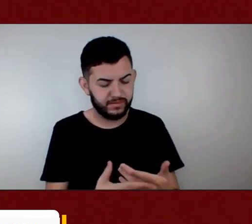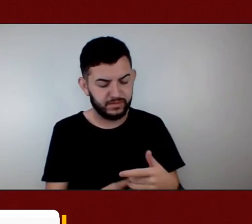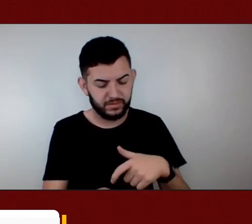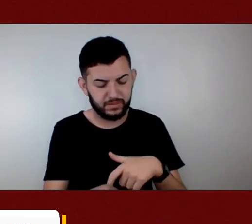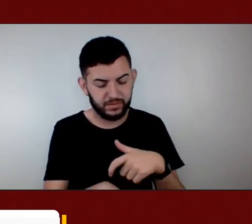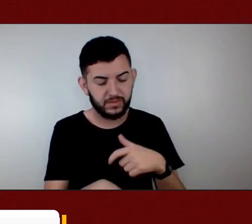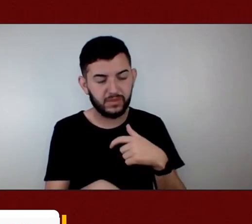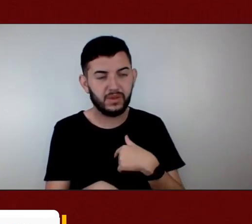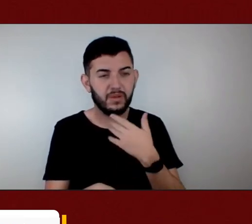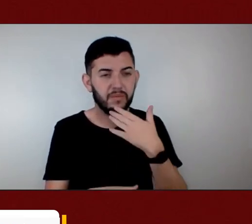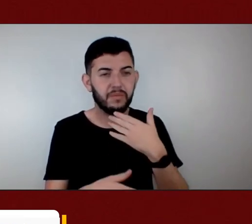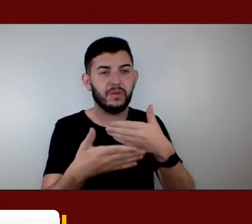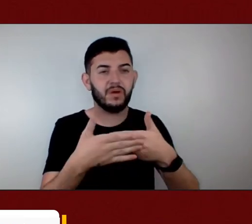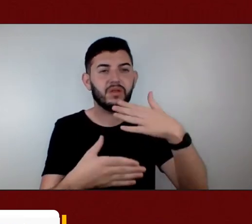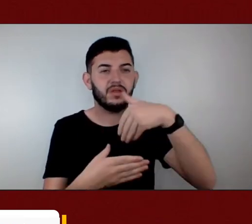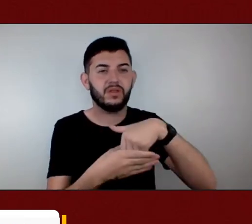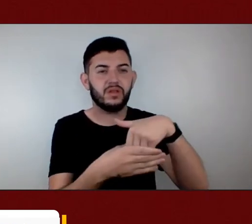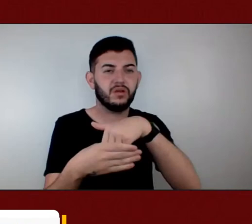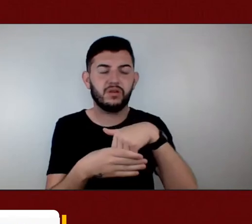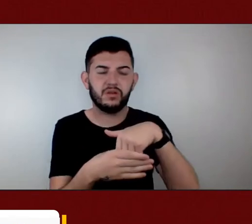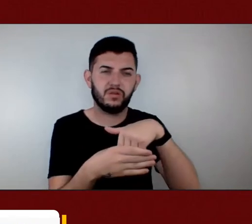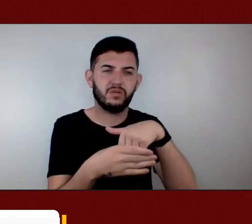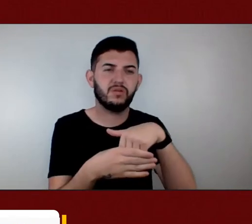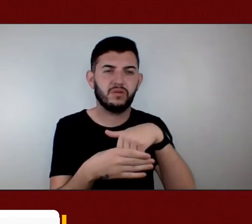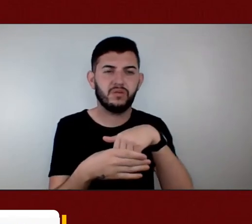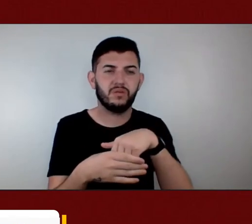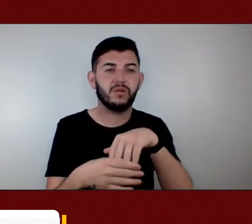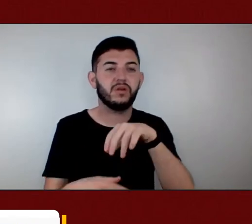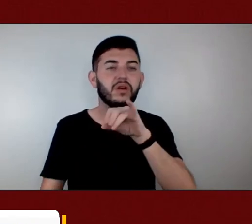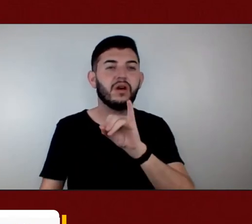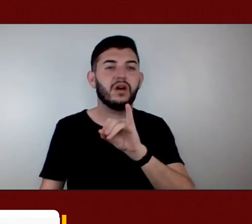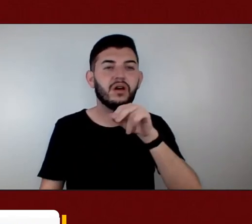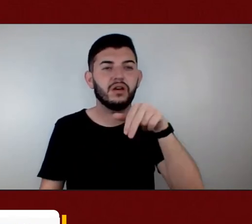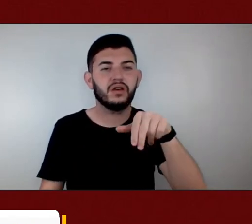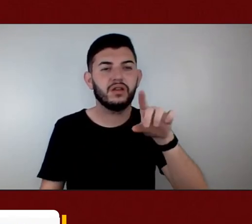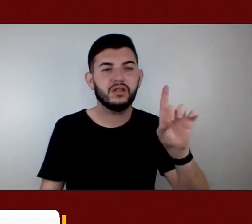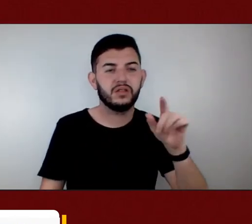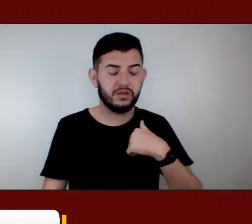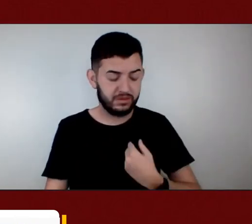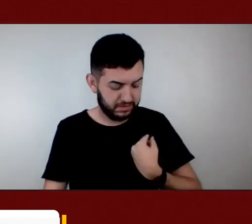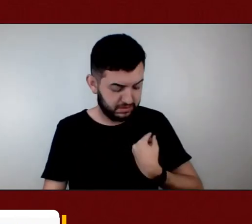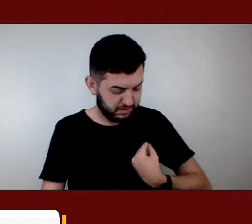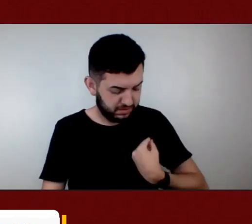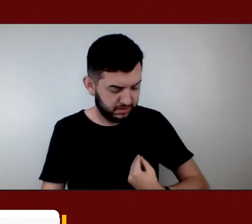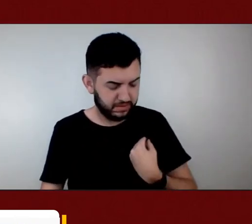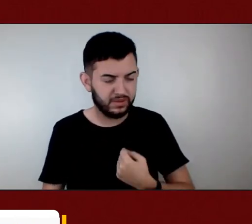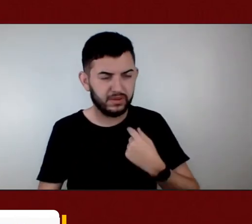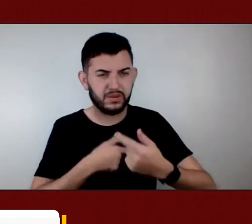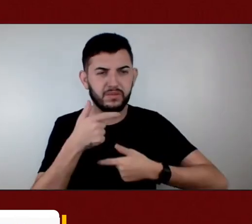e eu estava trabalhando com o Comitê Central de Juventude Comunista e tive a grande honra,